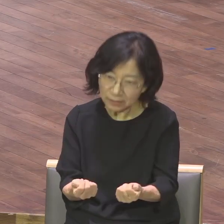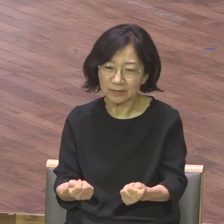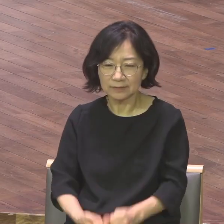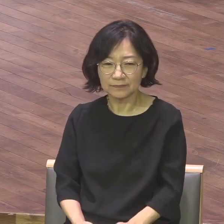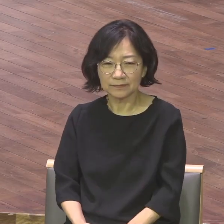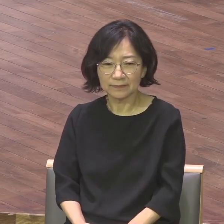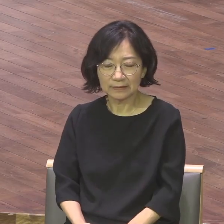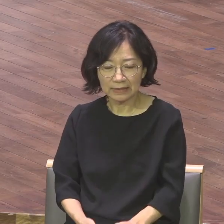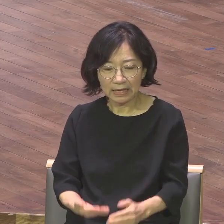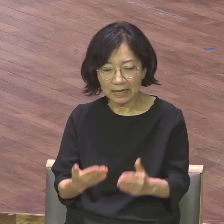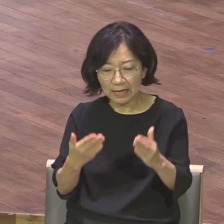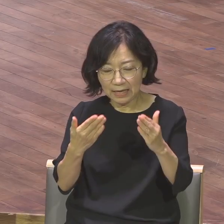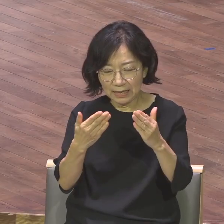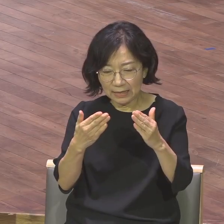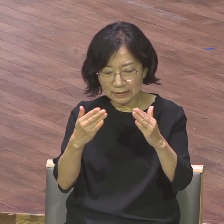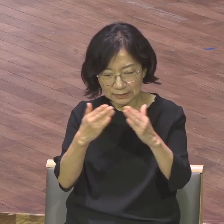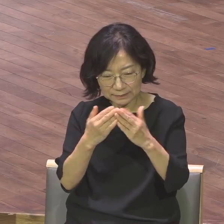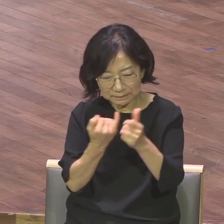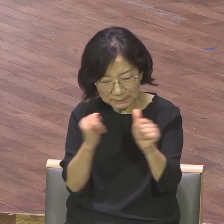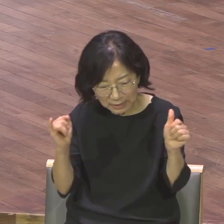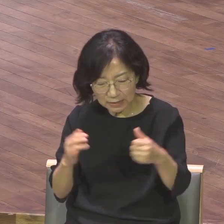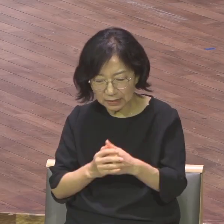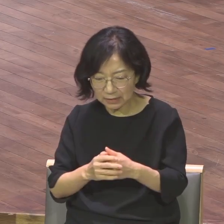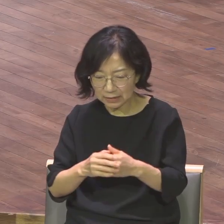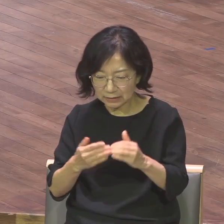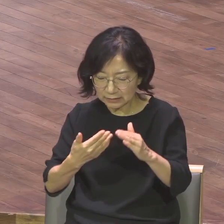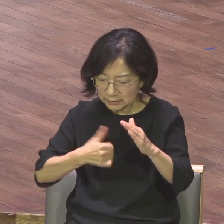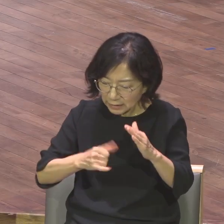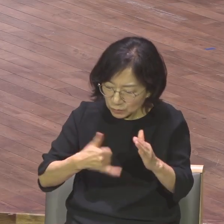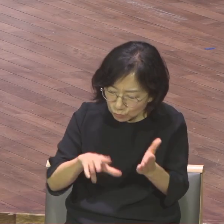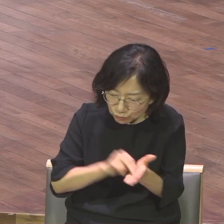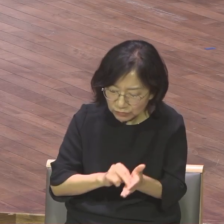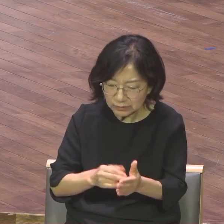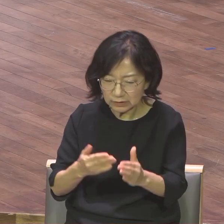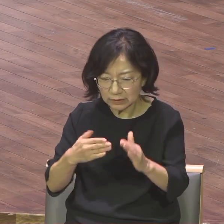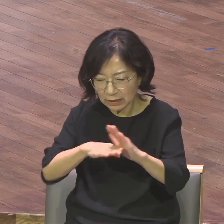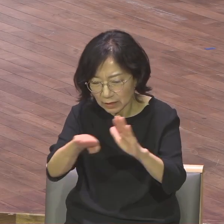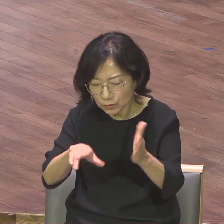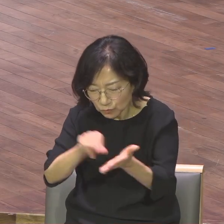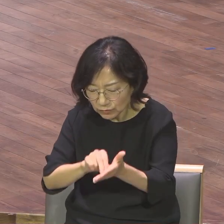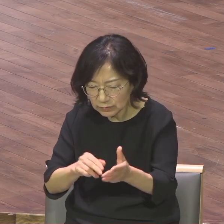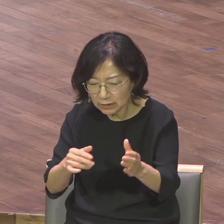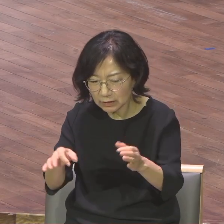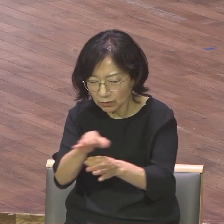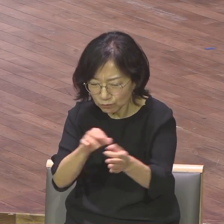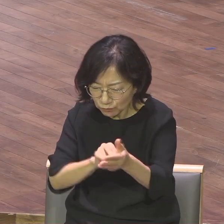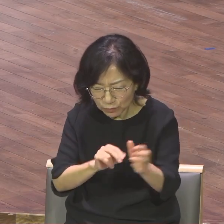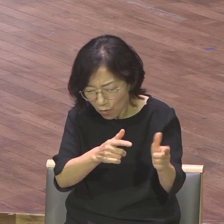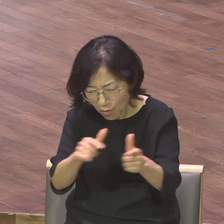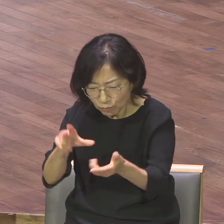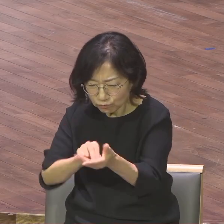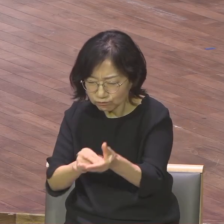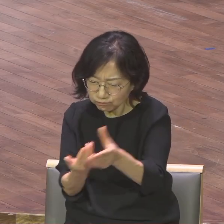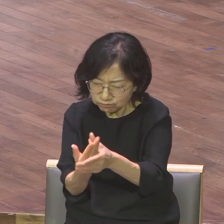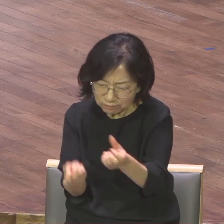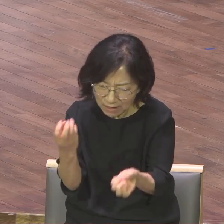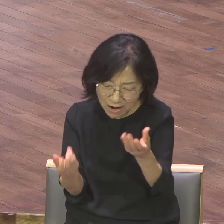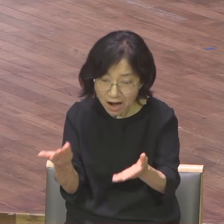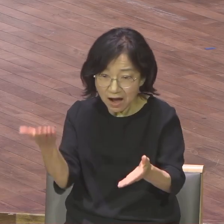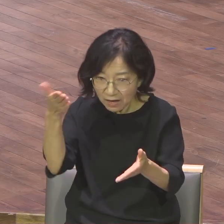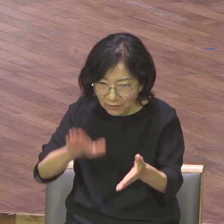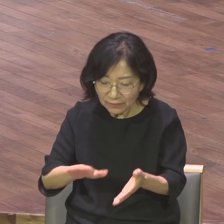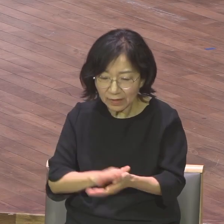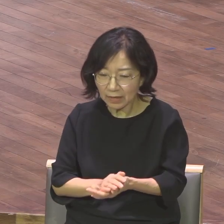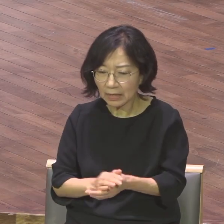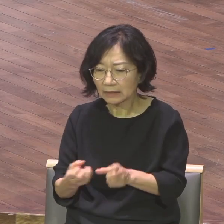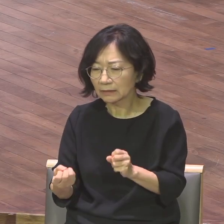깨지고 가정 문제, 자녀 문제, 그것이 사회 문제로 확산되고 있는데 귀신에 사로잡힌 무당이나 점쟁이에게